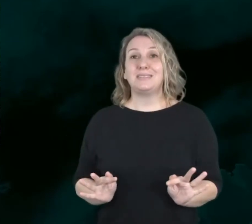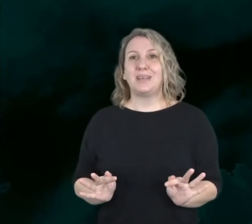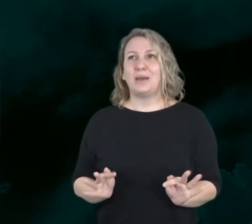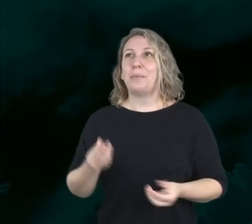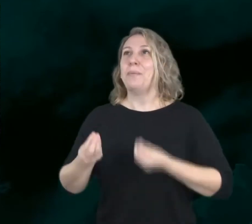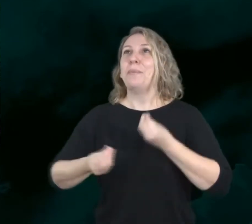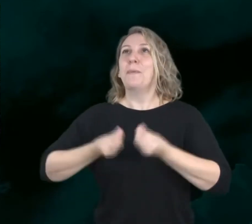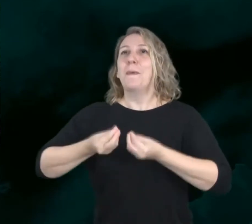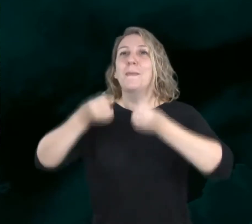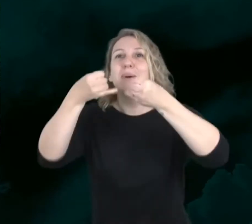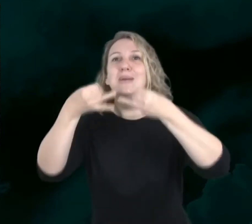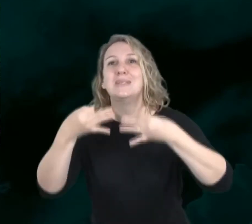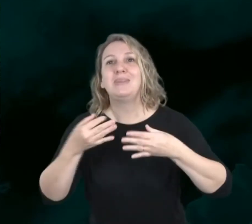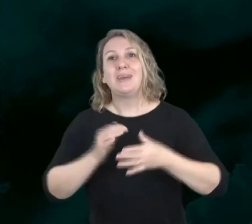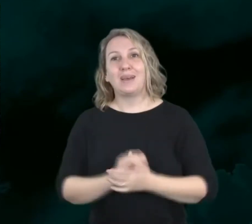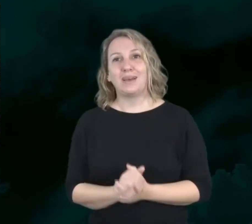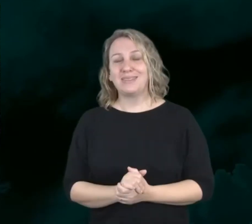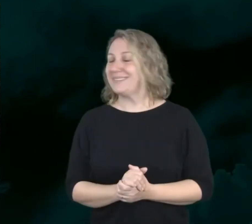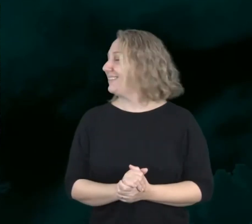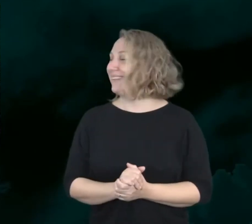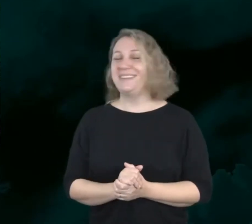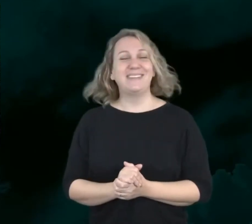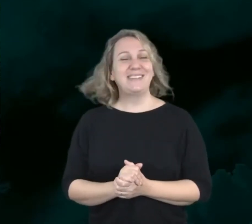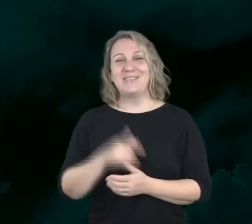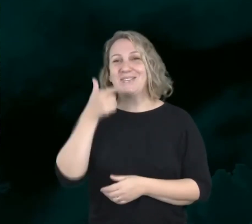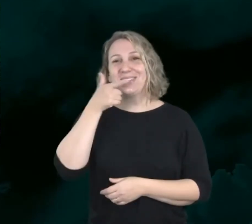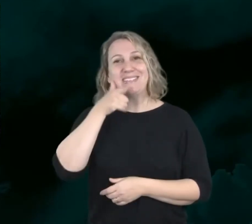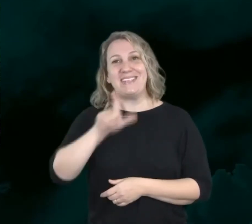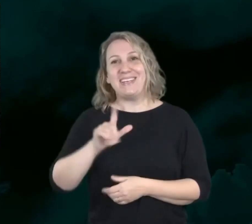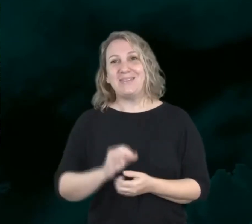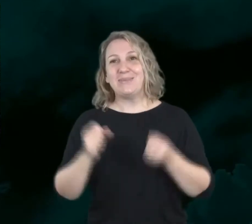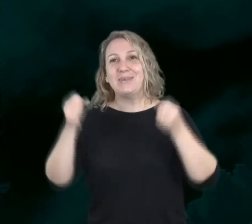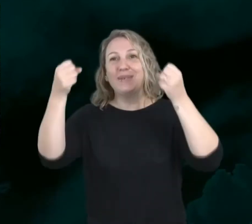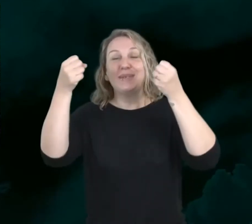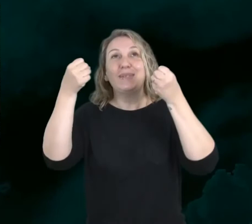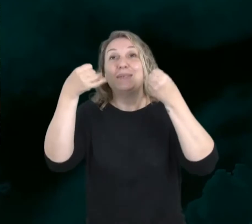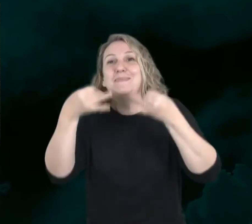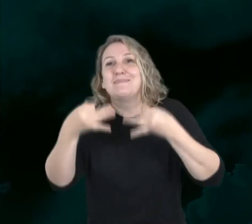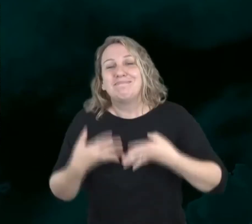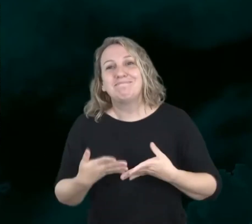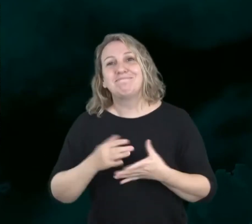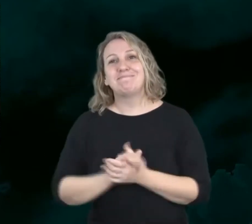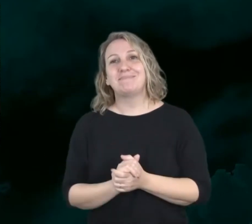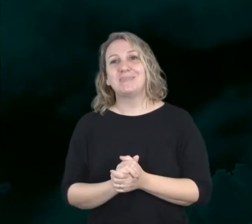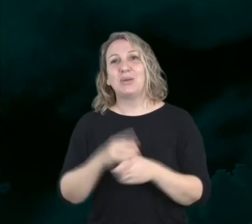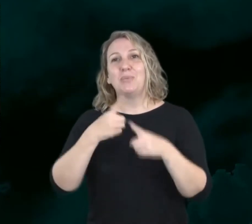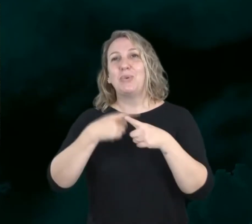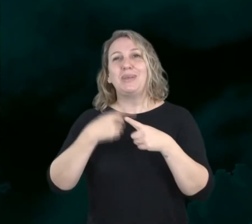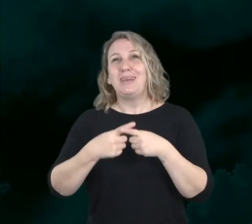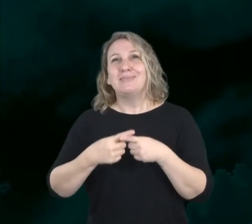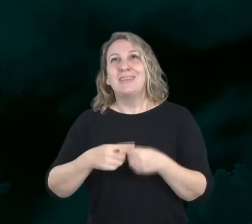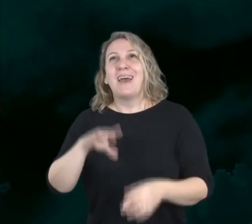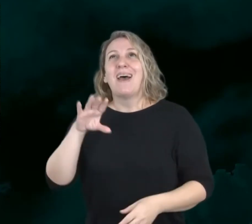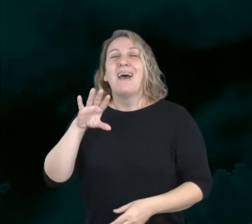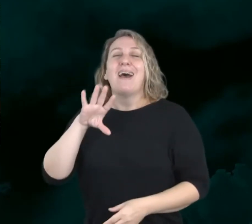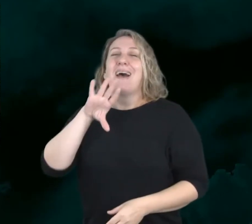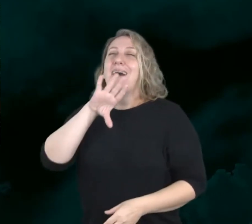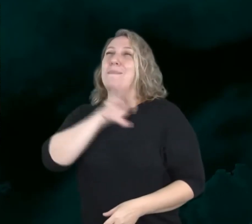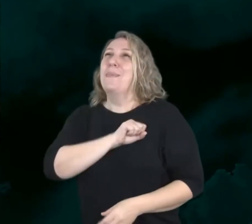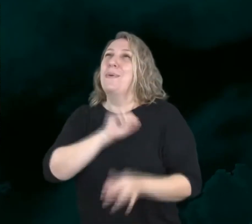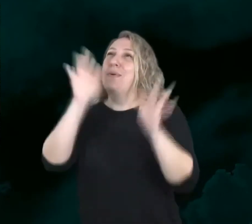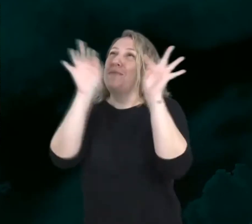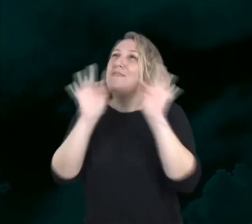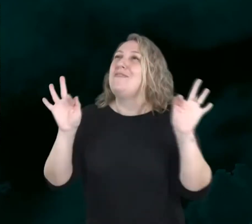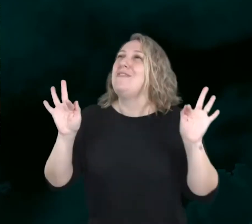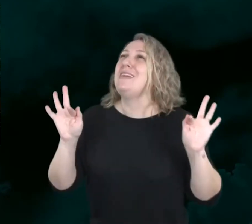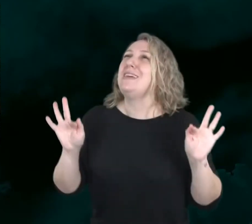inefável, cheia de glória, né? Então é isso que Deus está fazendo no nosso meio. Nós passamos a, como Paulo